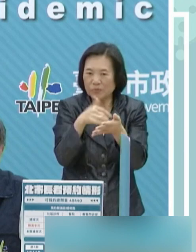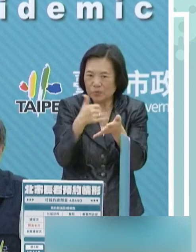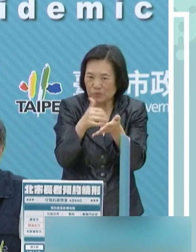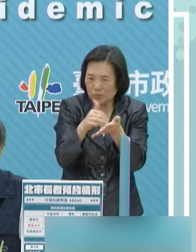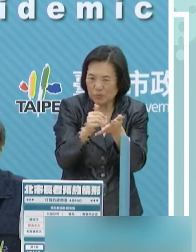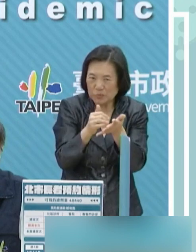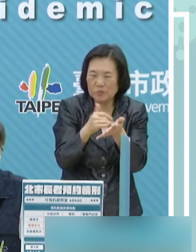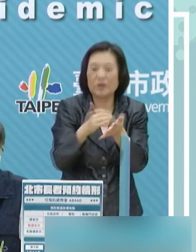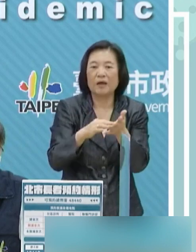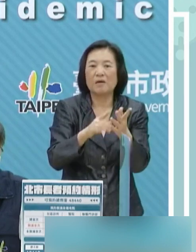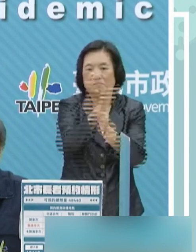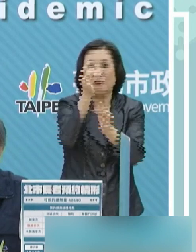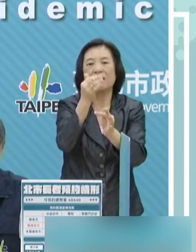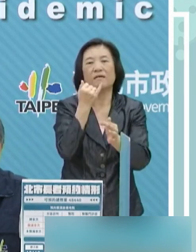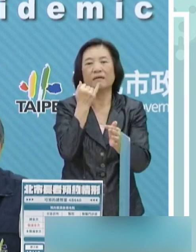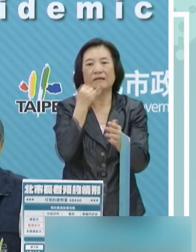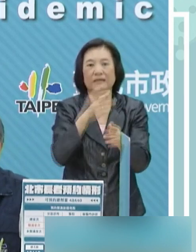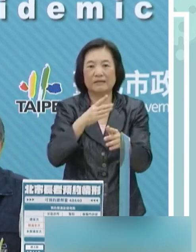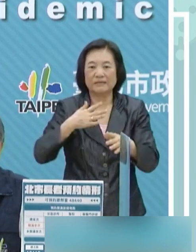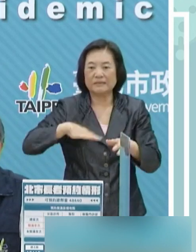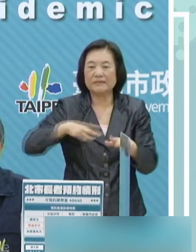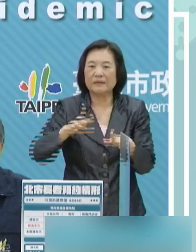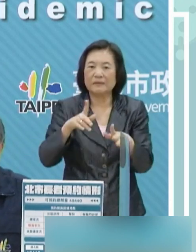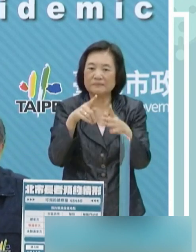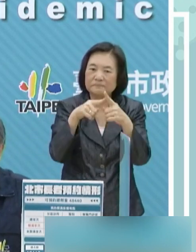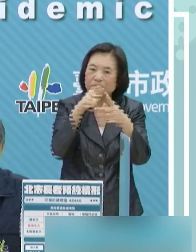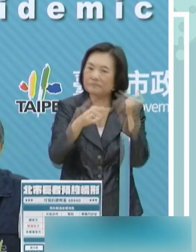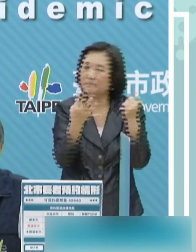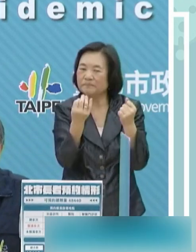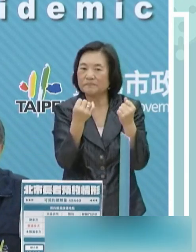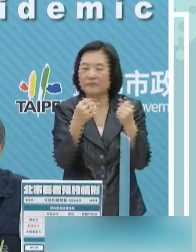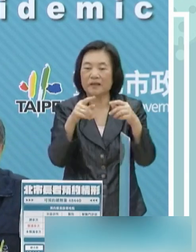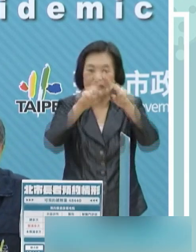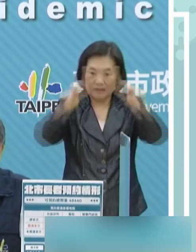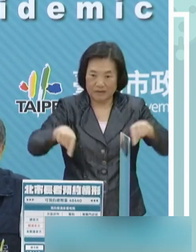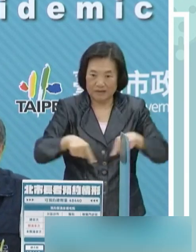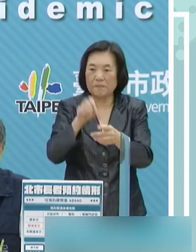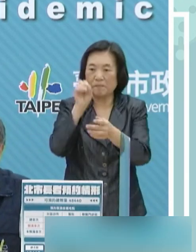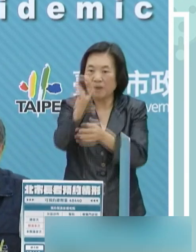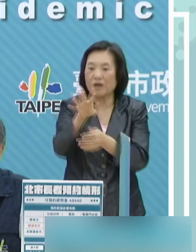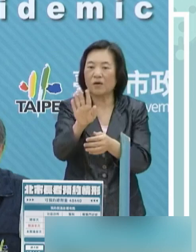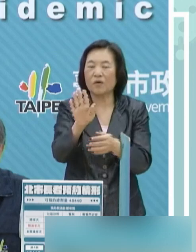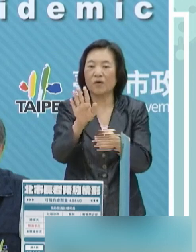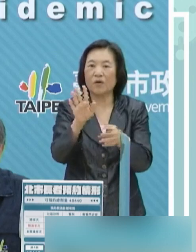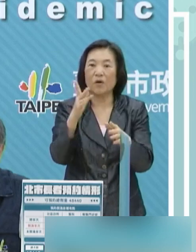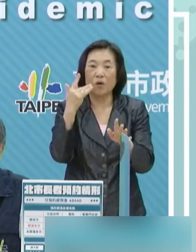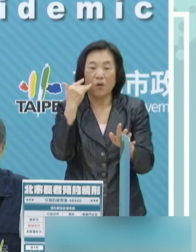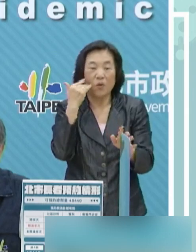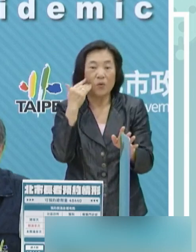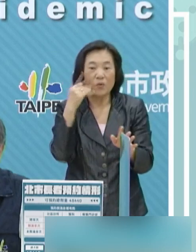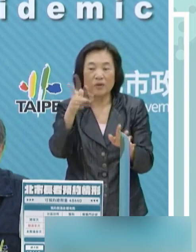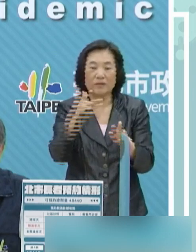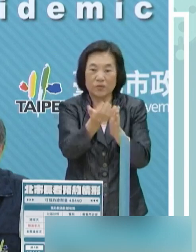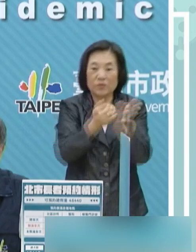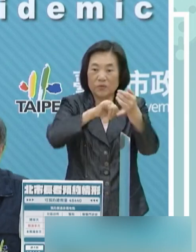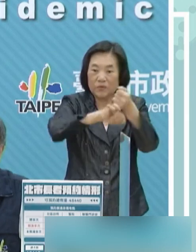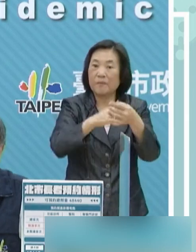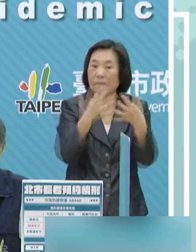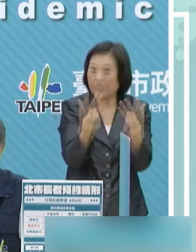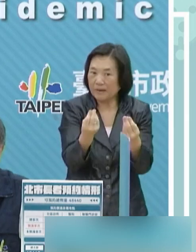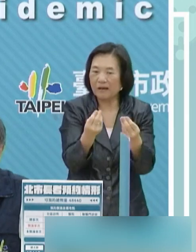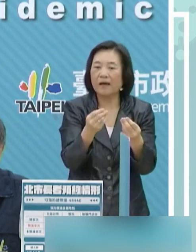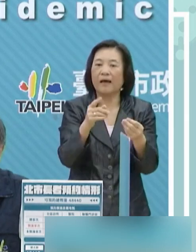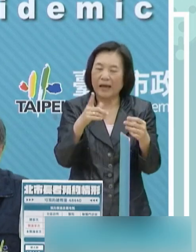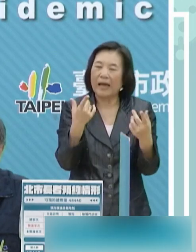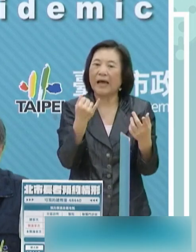约哦，因为你预约的话哈，我们会比较好安排，比较好准备。你要知道哈，那个疫苗哈，